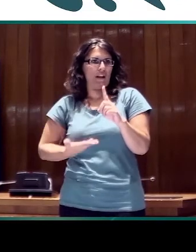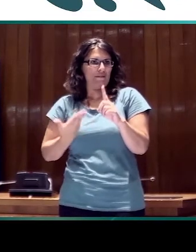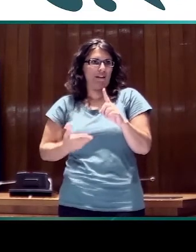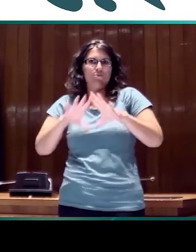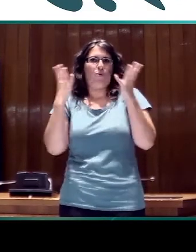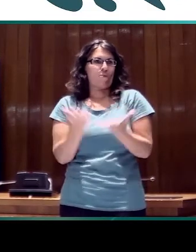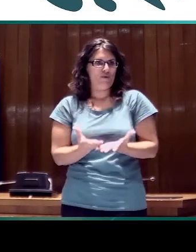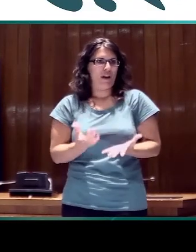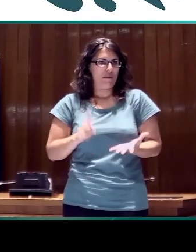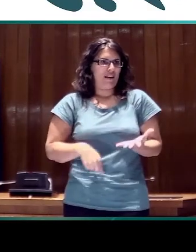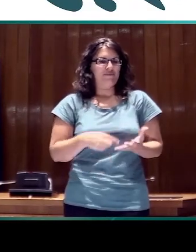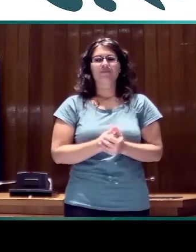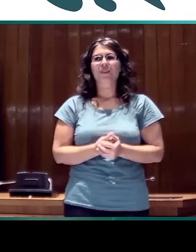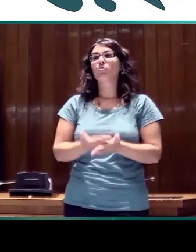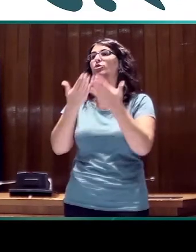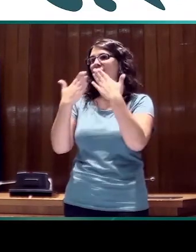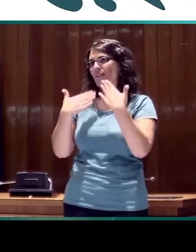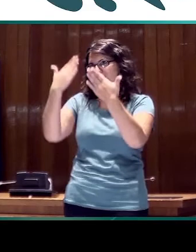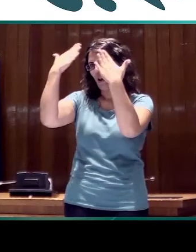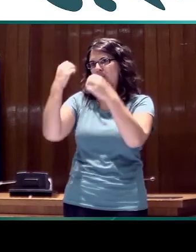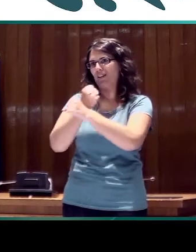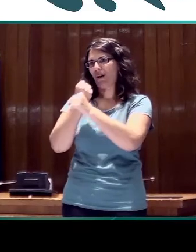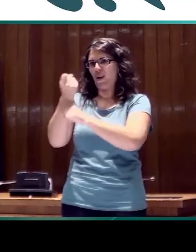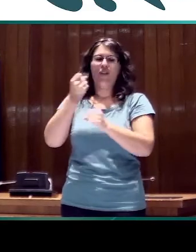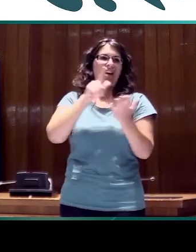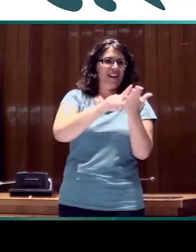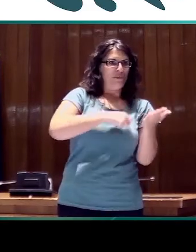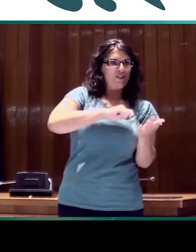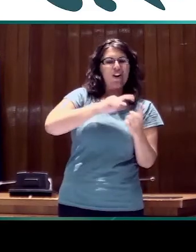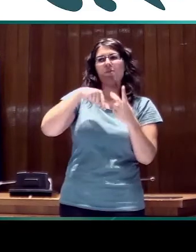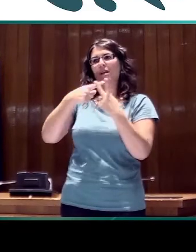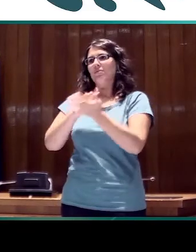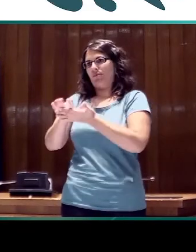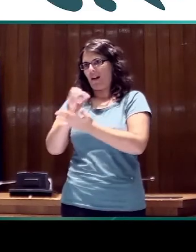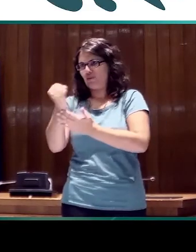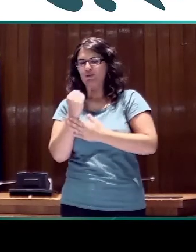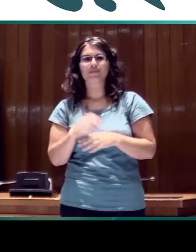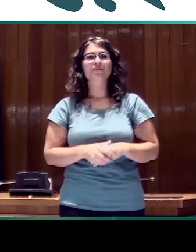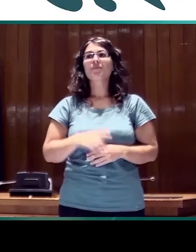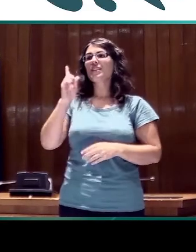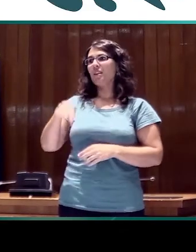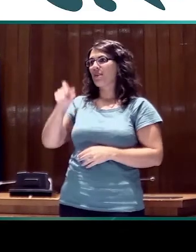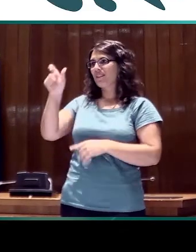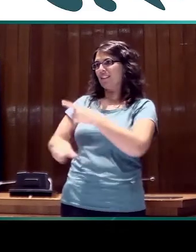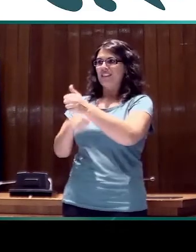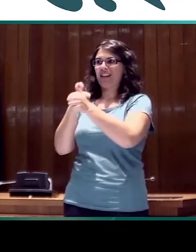Muchísimas gracias Enhorabuena por ese trabajo al director general de apoyo a discapacidad a Treviño que tiene mejor cara que